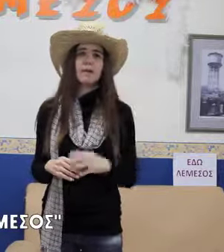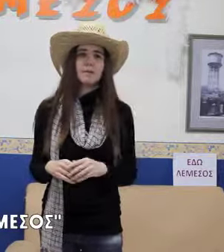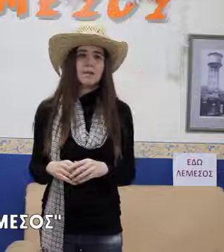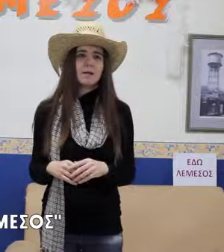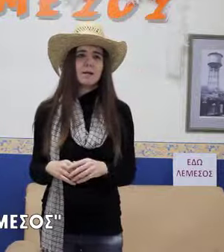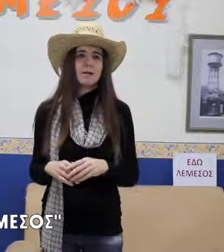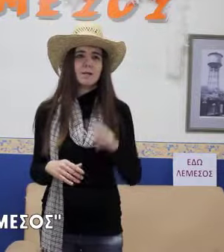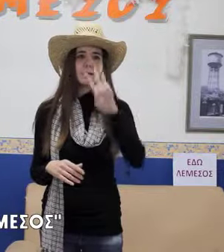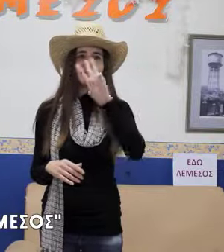25